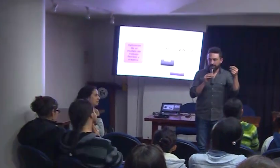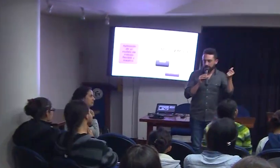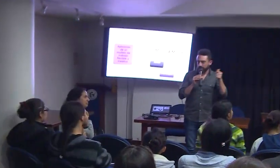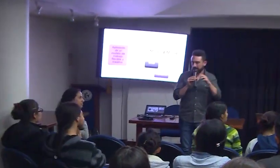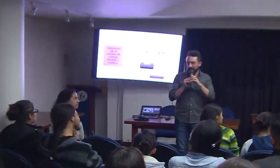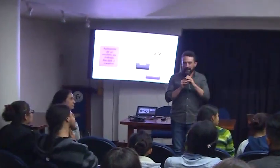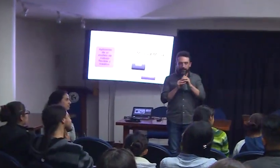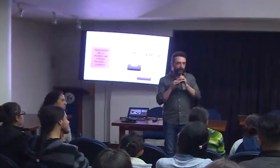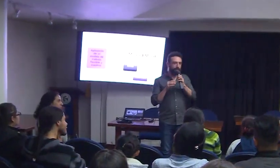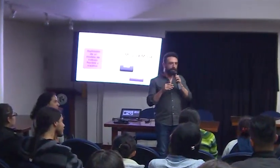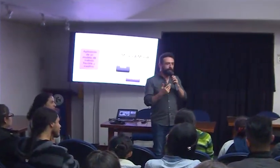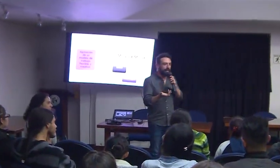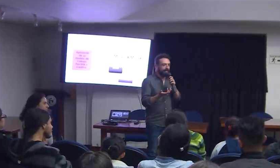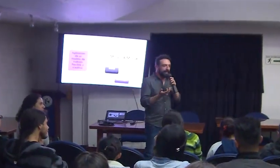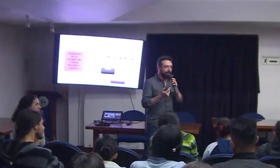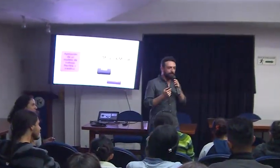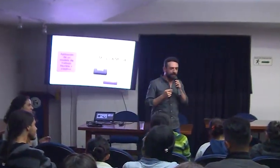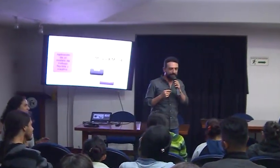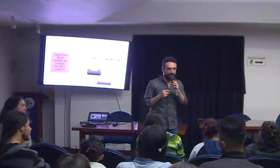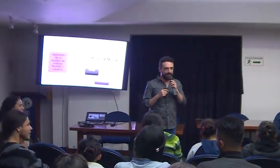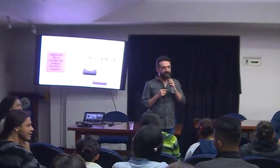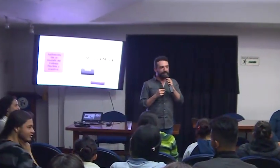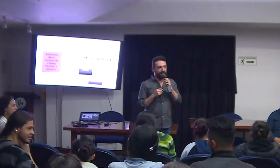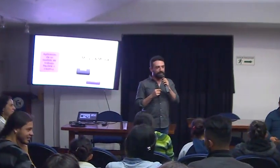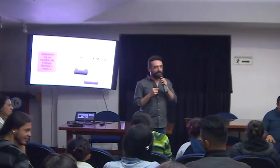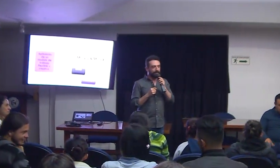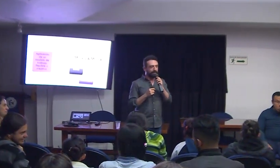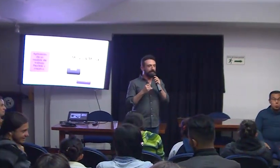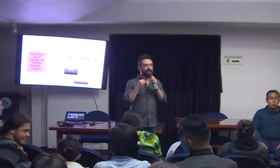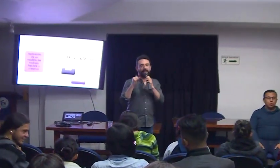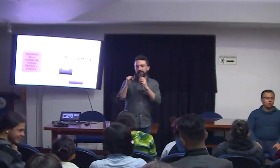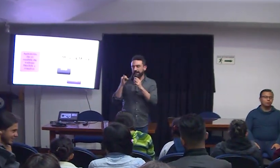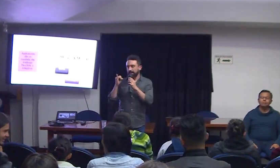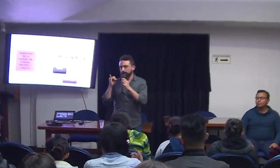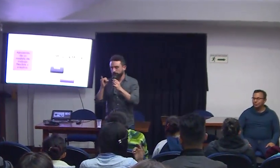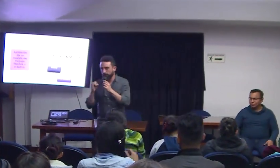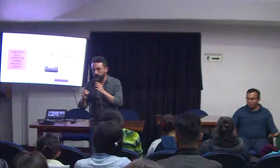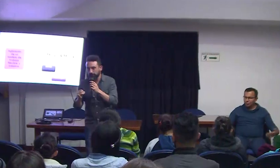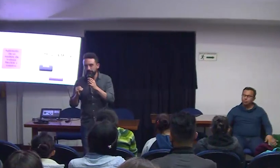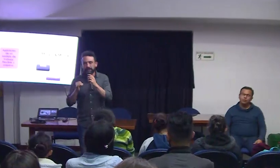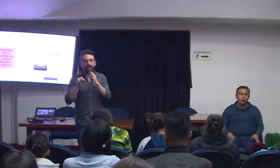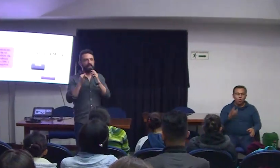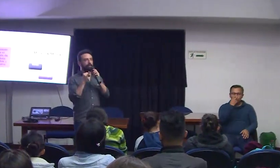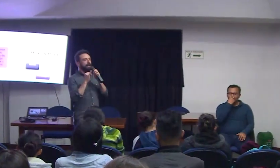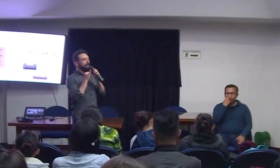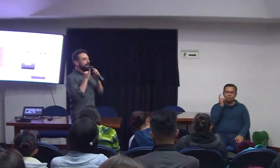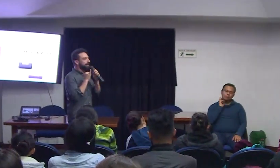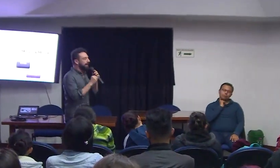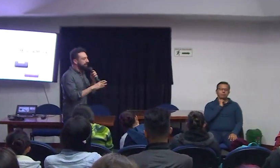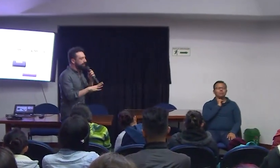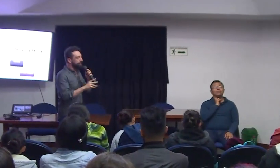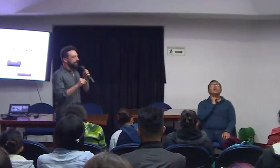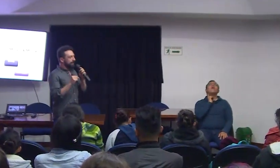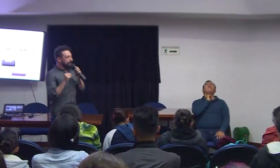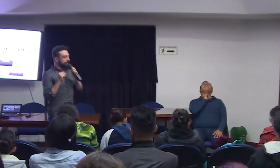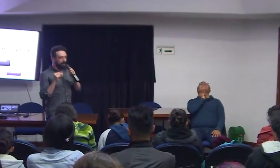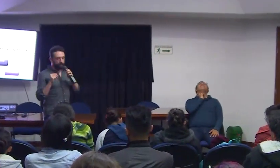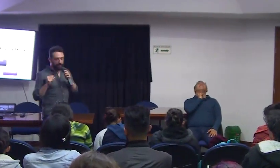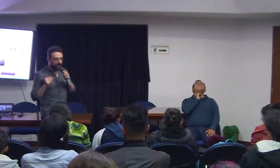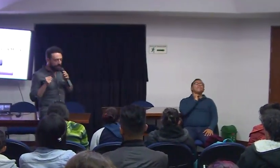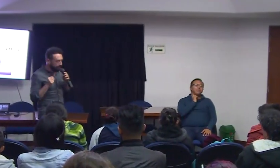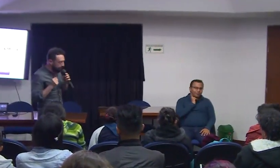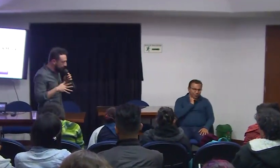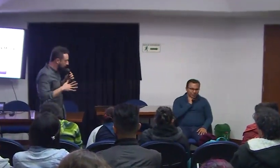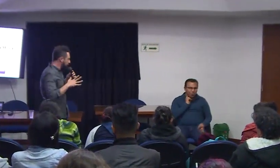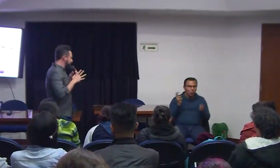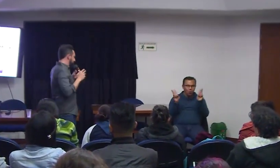el con el dedo con lo que les quede más fácil si tienen que cerrar los ojos si tienen que mirar al techo si tienen